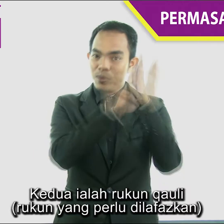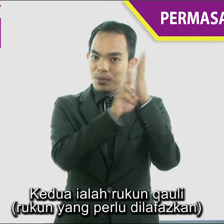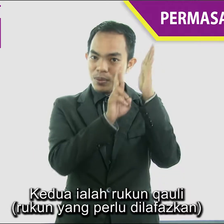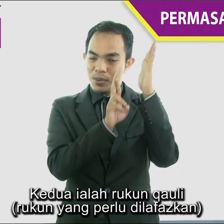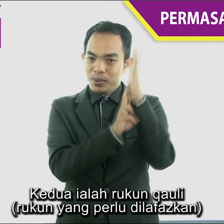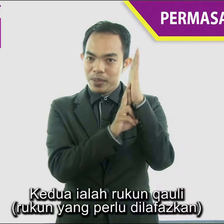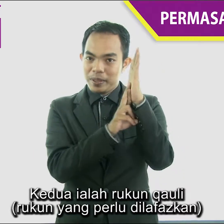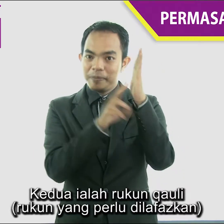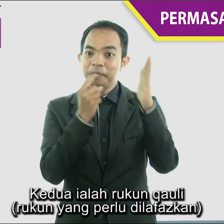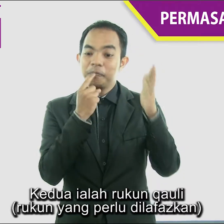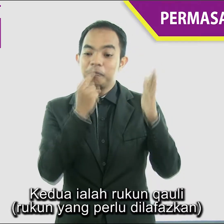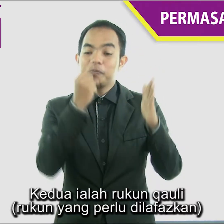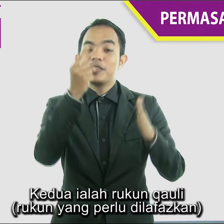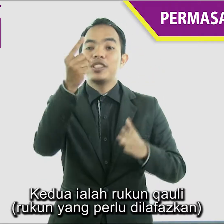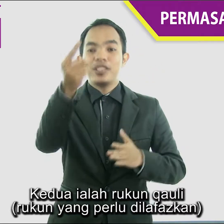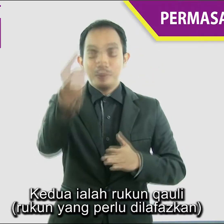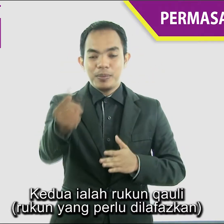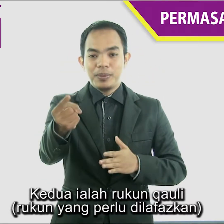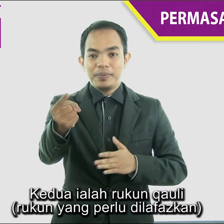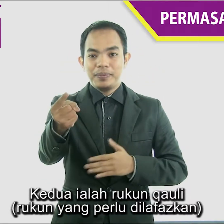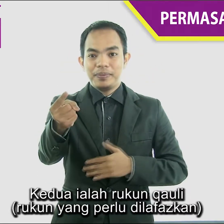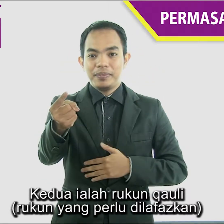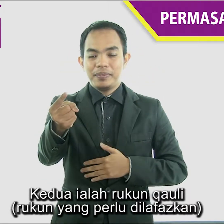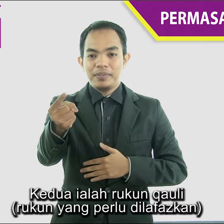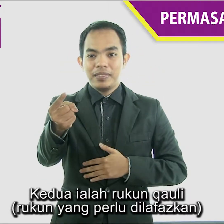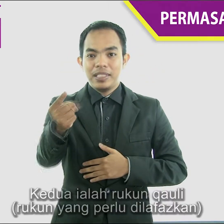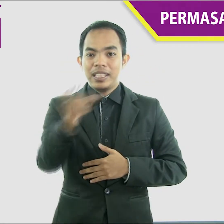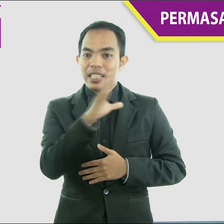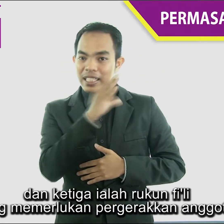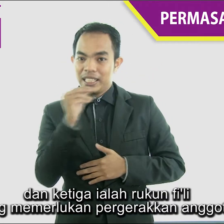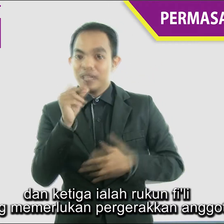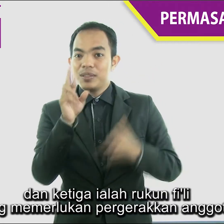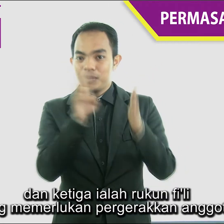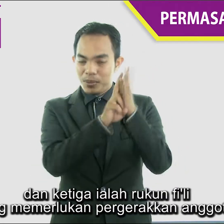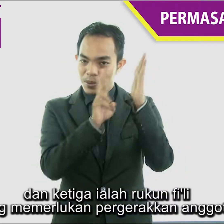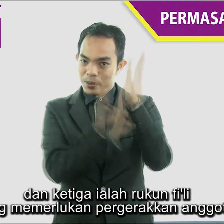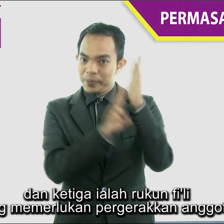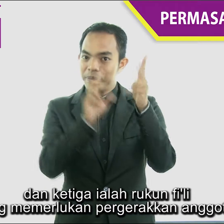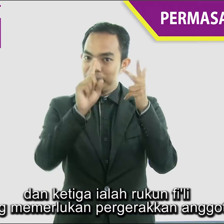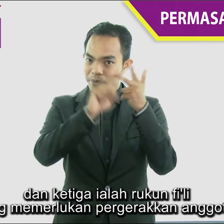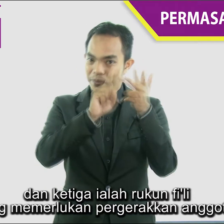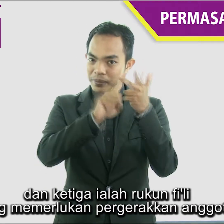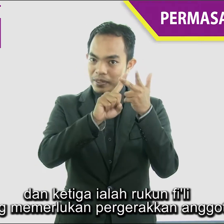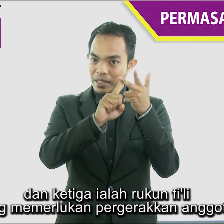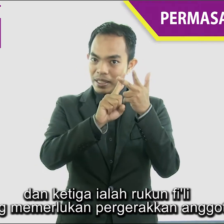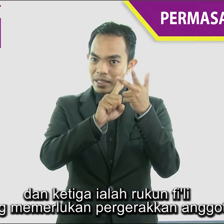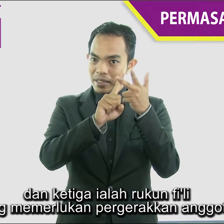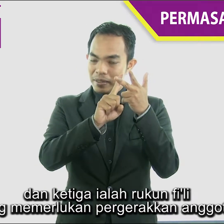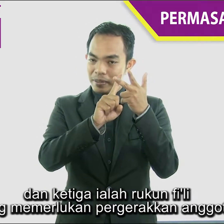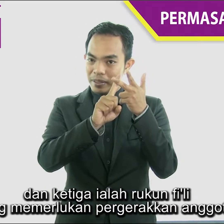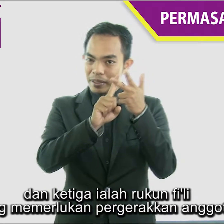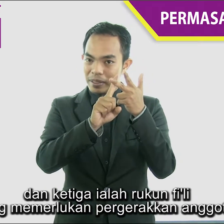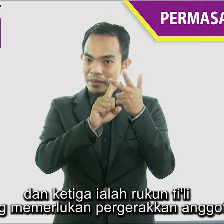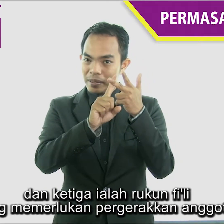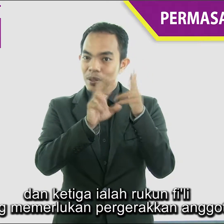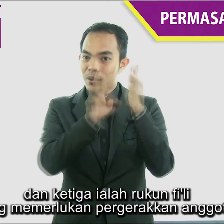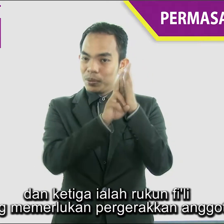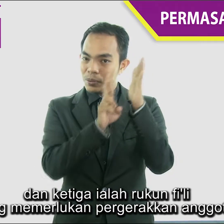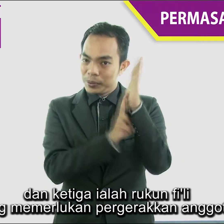Rukun qauli, rukun yang perlu dilafazkan. Dan rukun fi'li, rukun yang perlu dilakukan dengan pergerakan